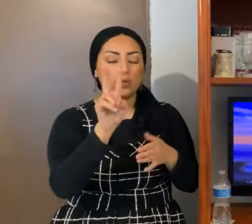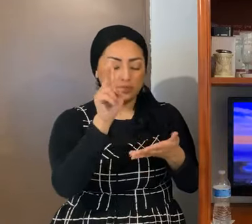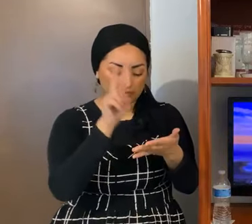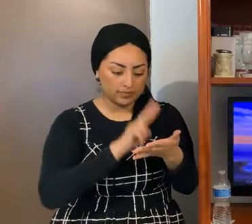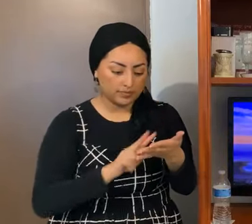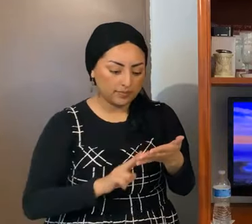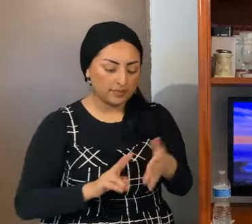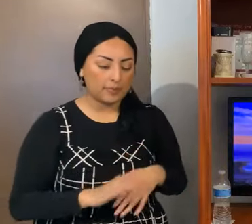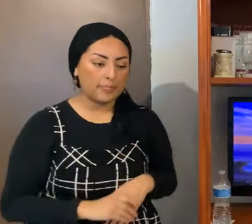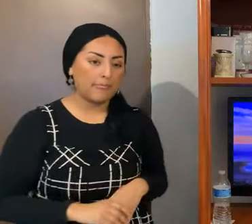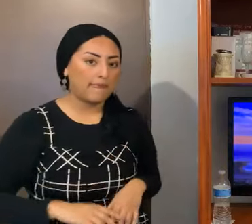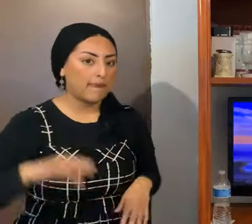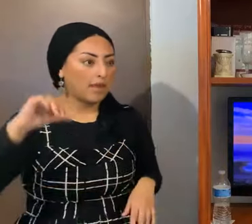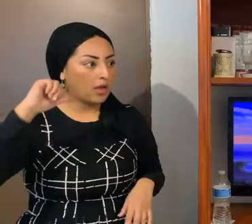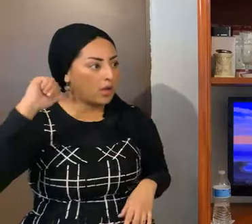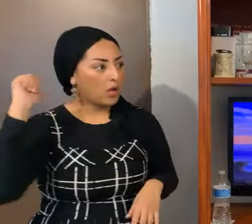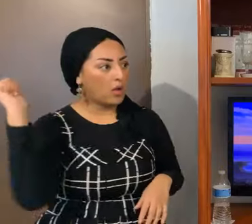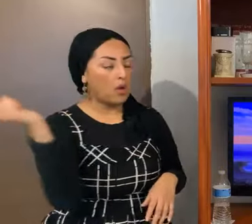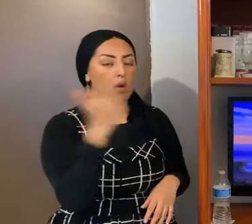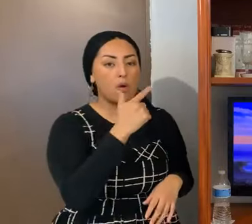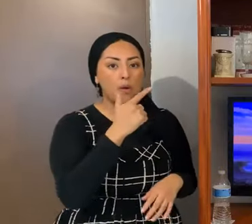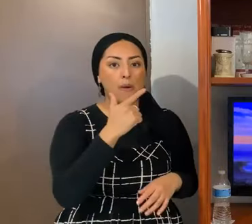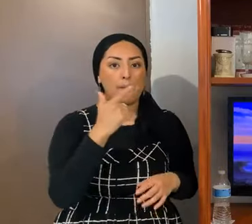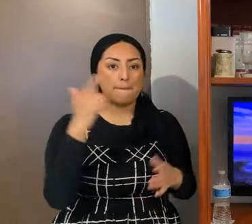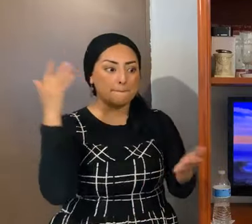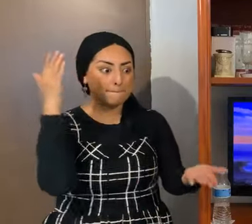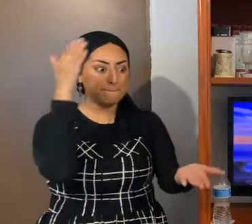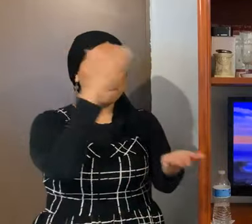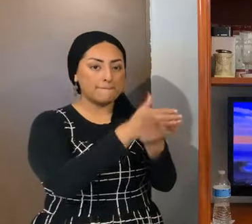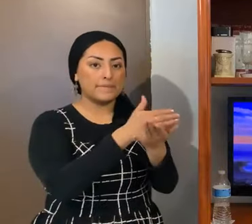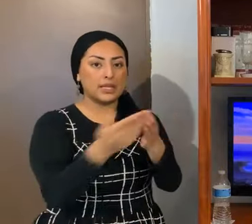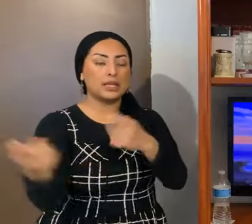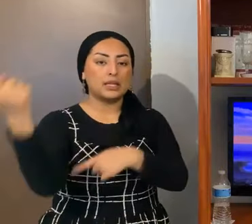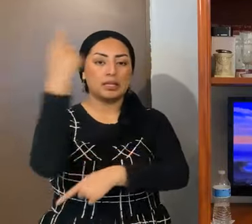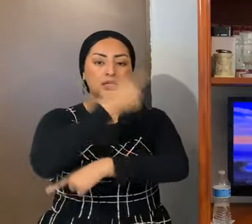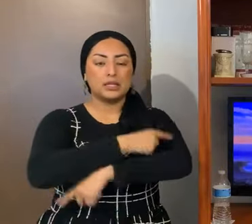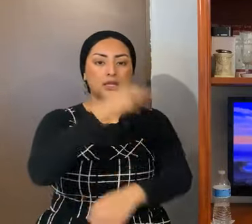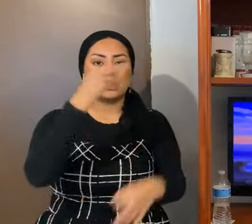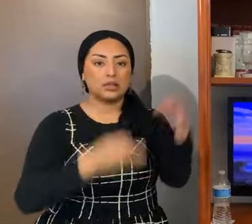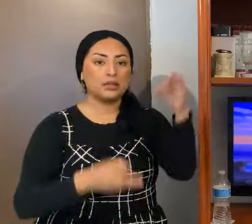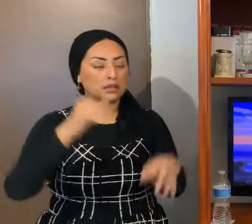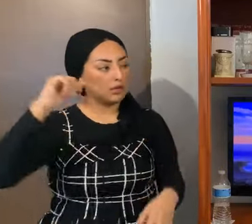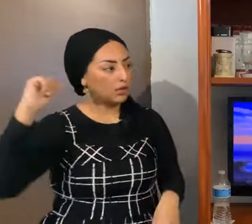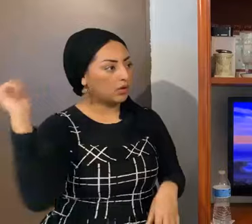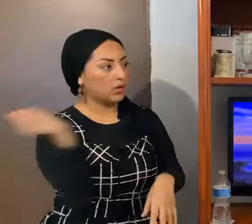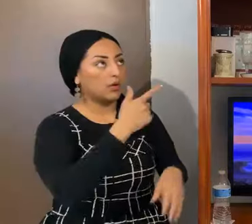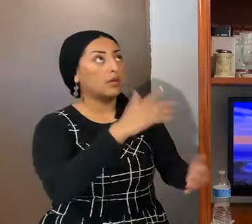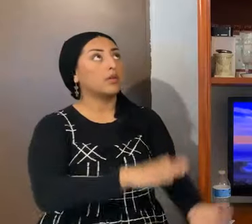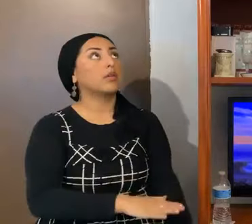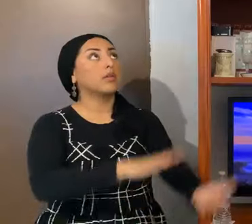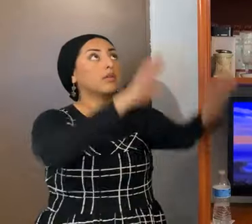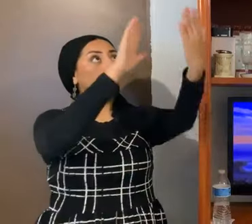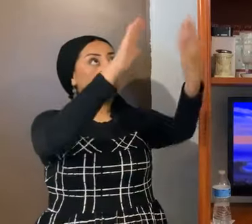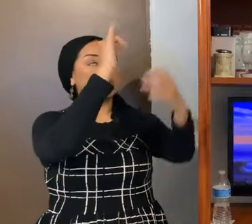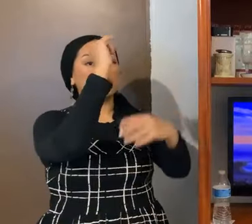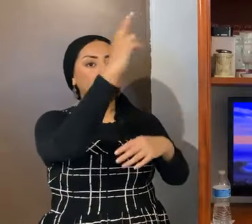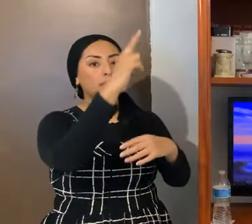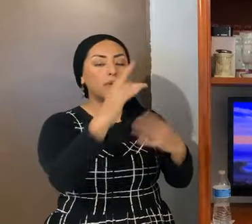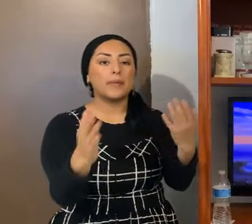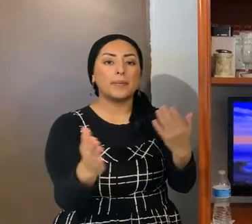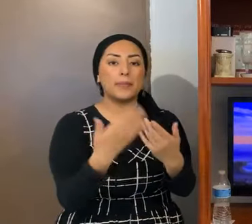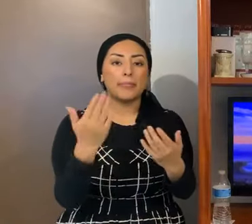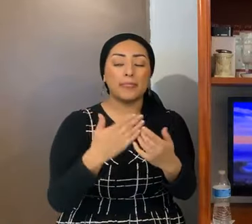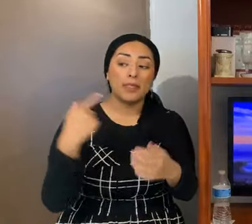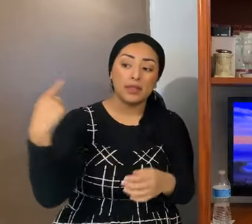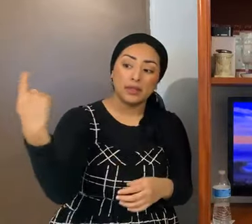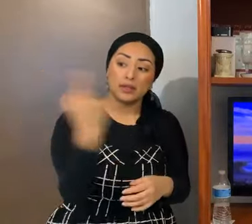2. A todos les llegará el día del juicio, a todos, a todos. Mejor que nos